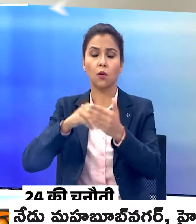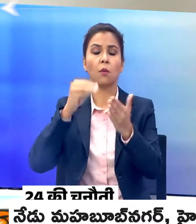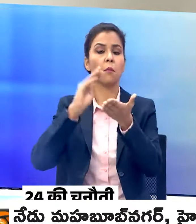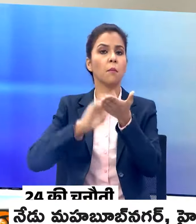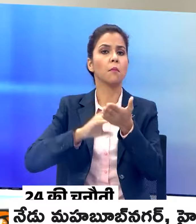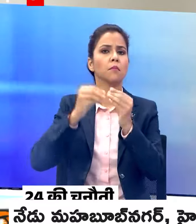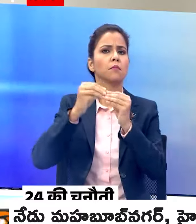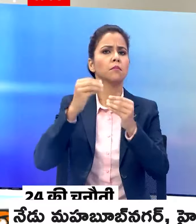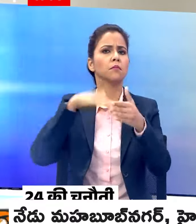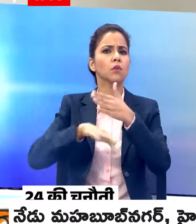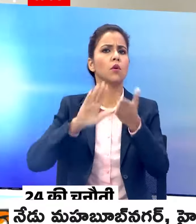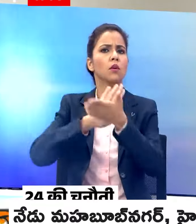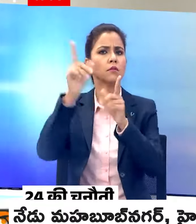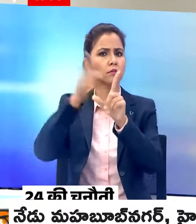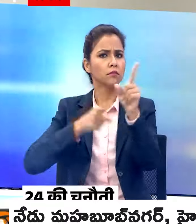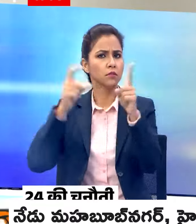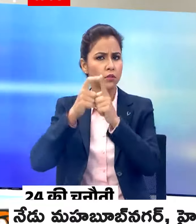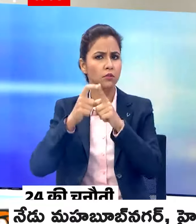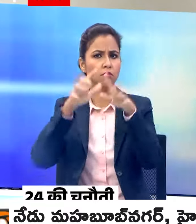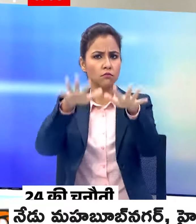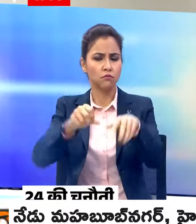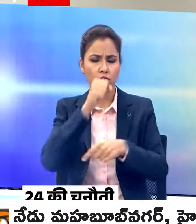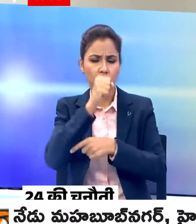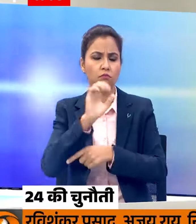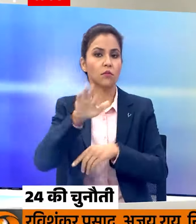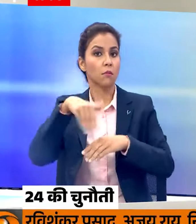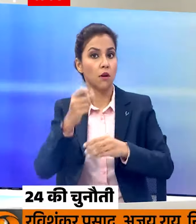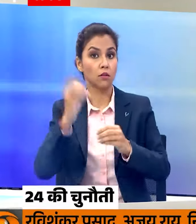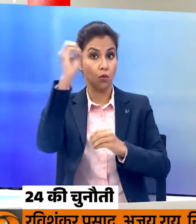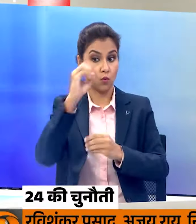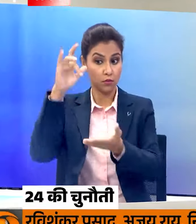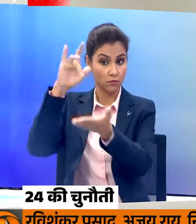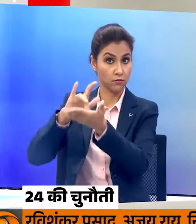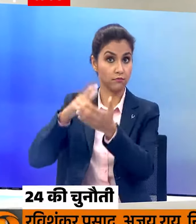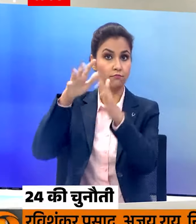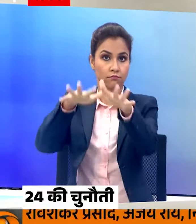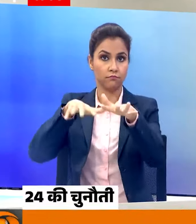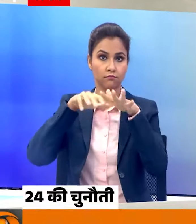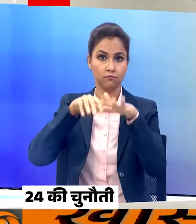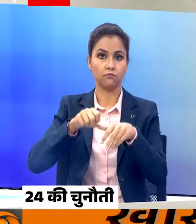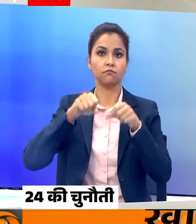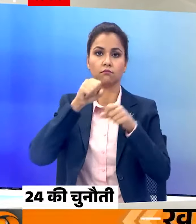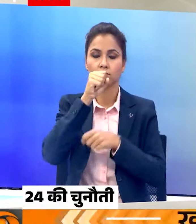नगर और हैदराबाद में जनसभा के बाद उड़ीसा में करेंगे रोड शो